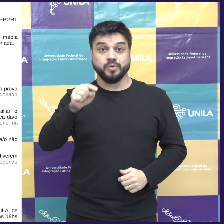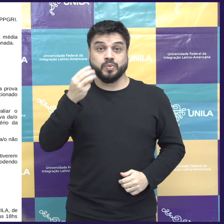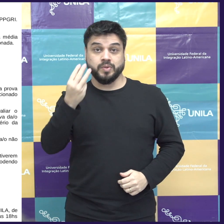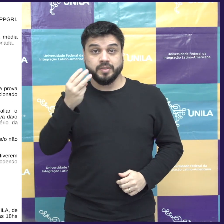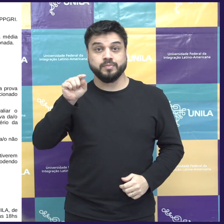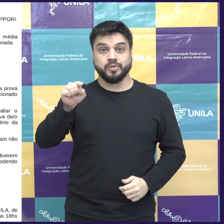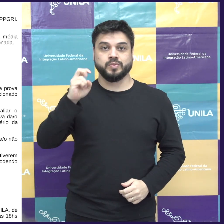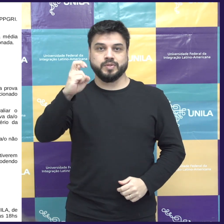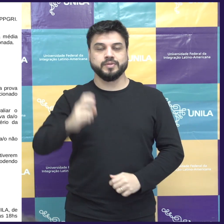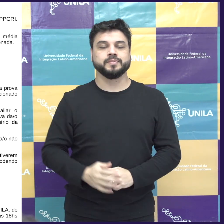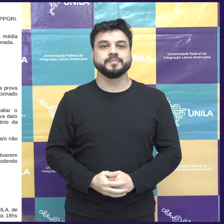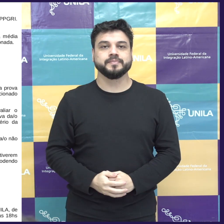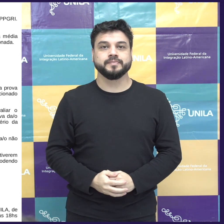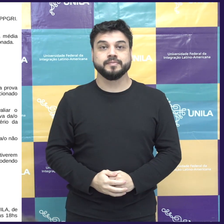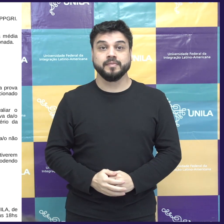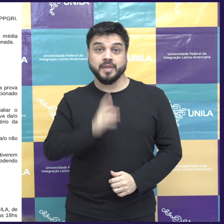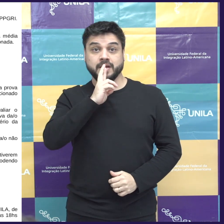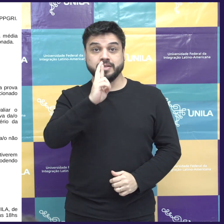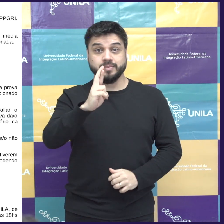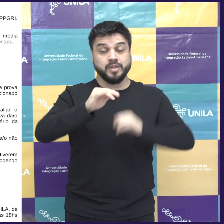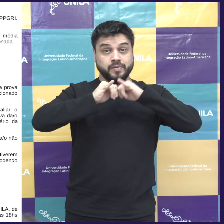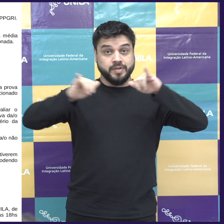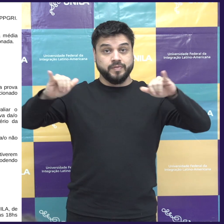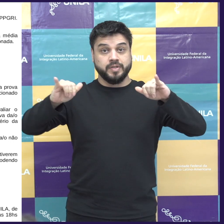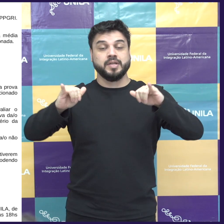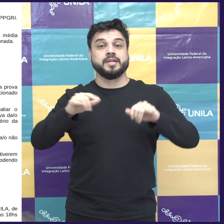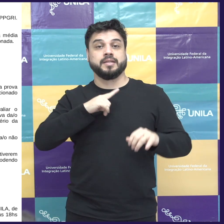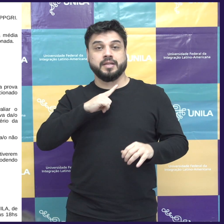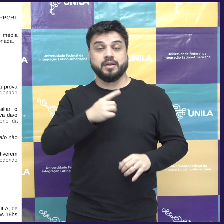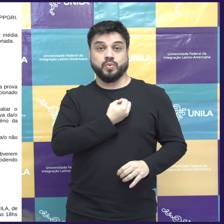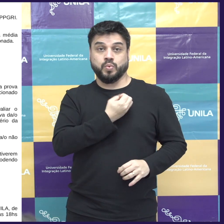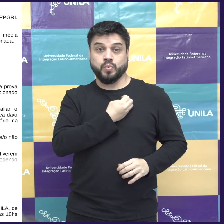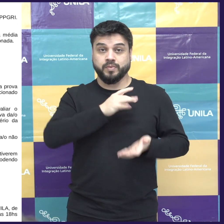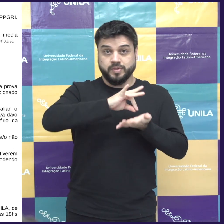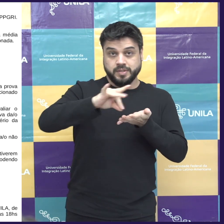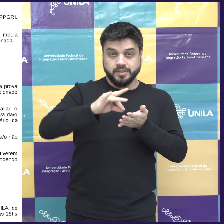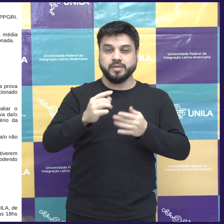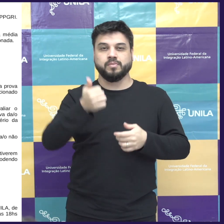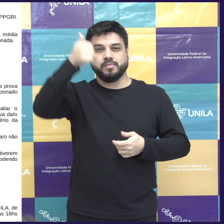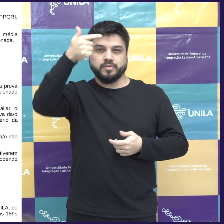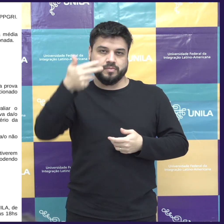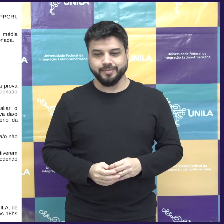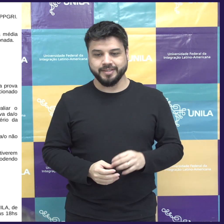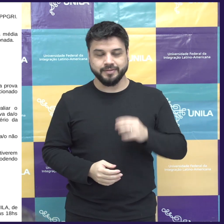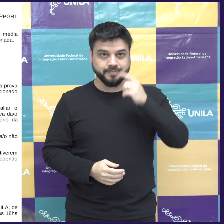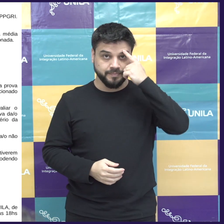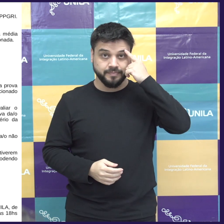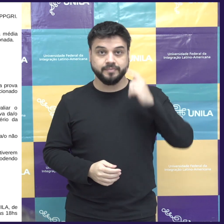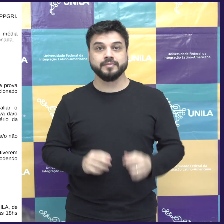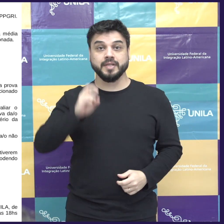5.3.5. O resultado será divulgado em ordem crescente do número de inscrição.